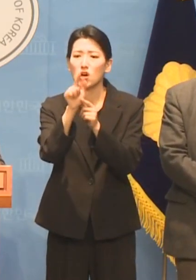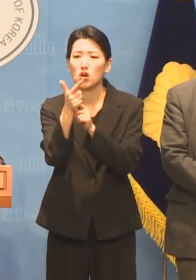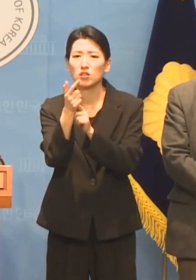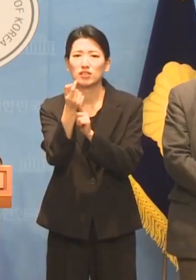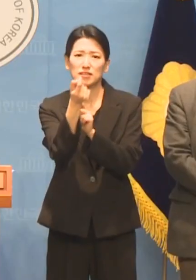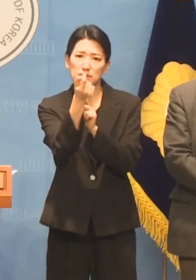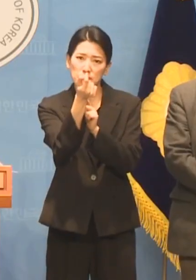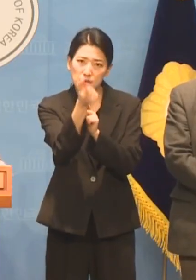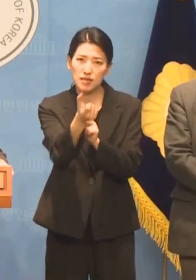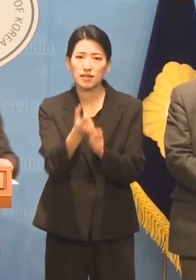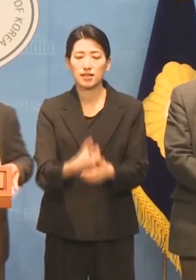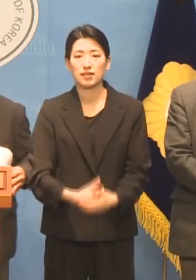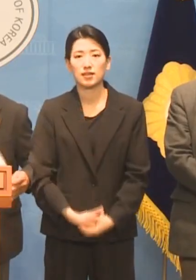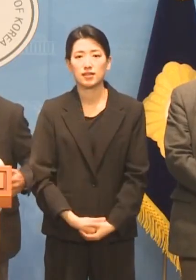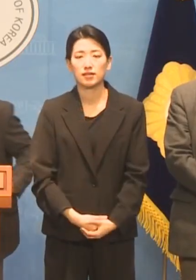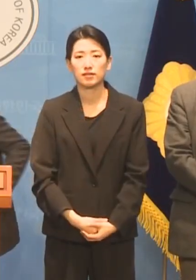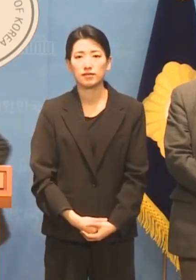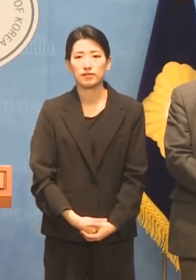뿐입니다.